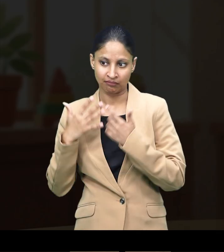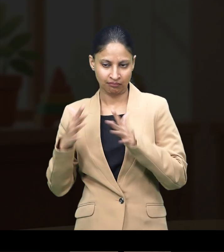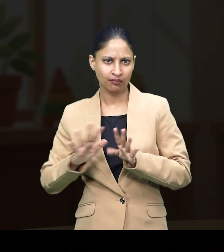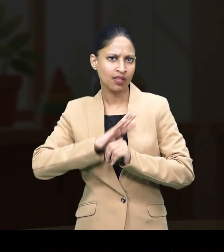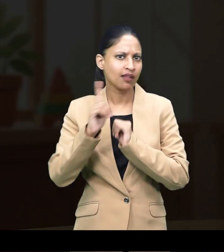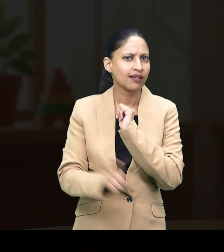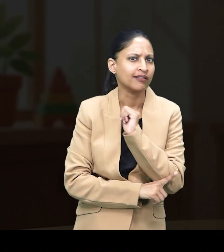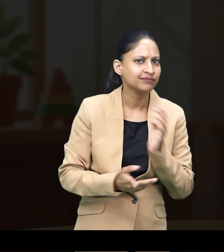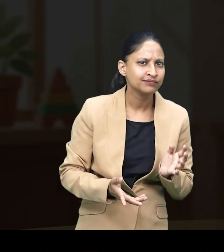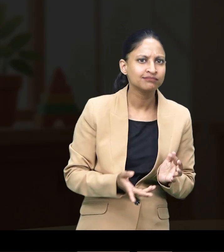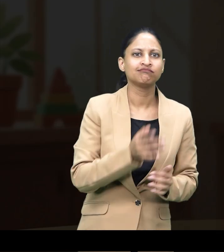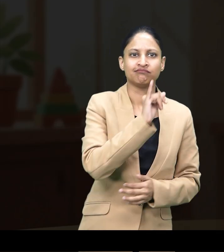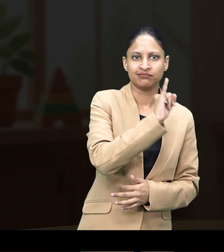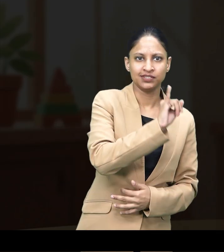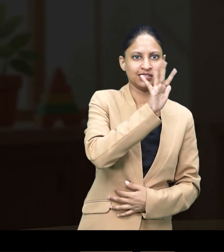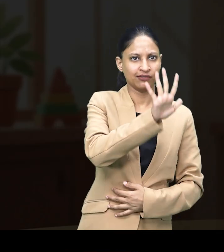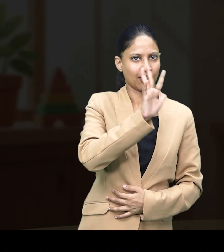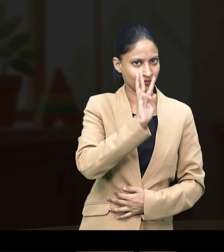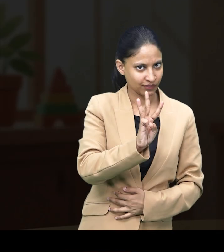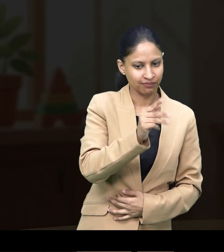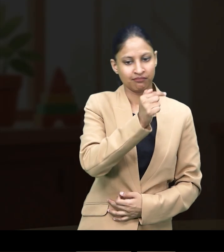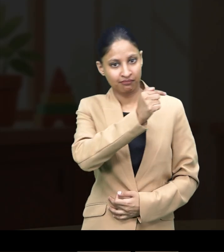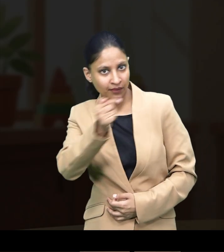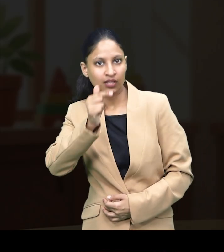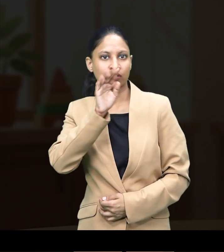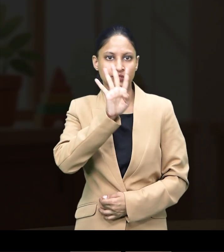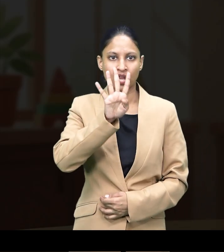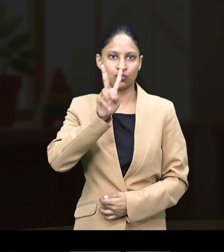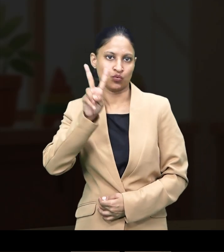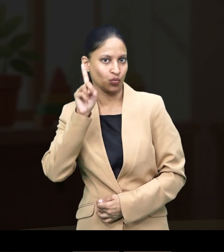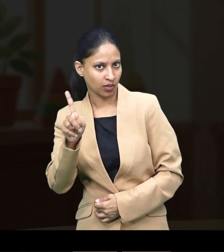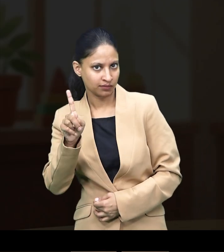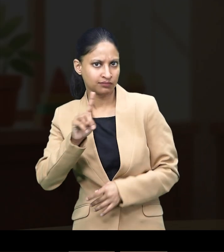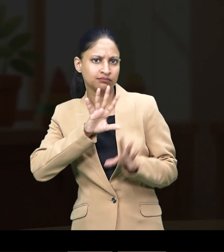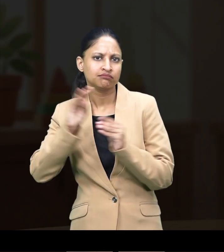तो 653 घटा 421 बराबर 232।